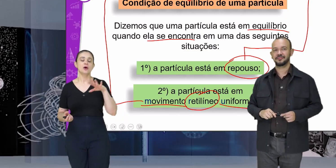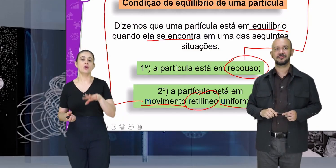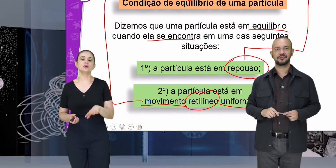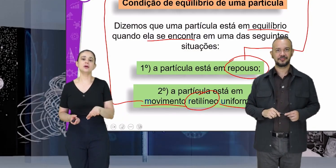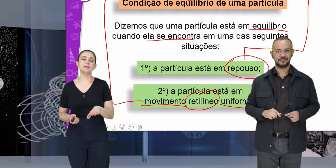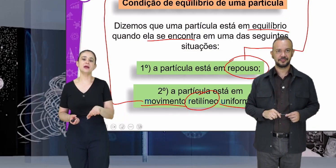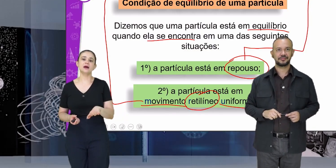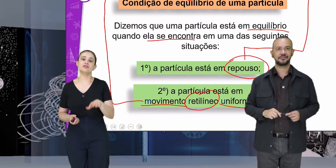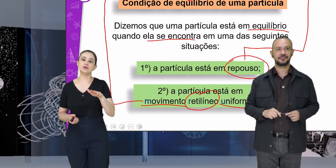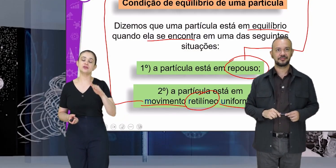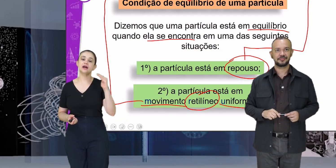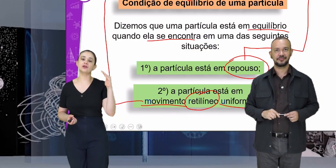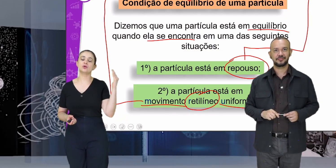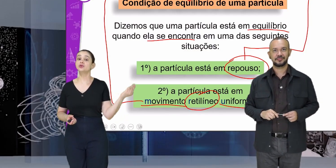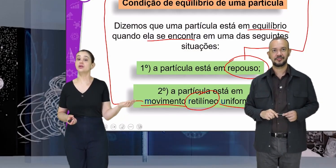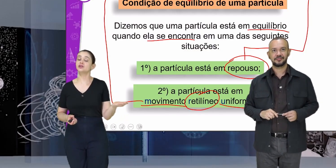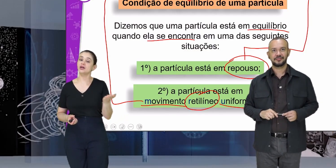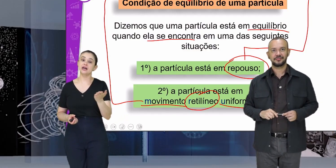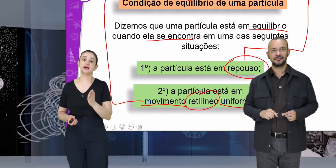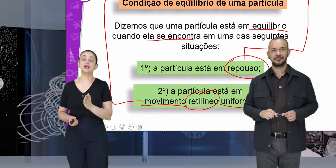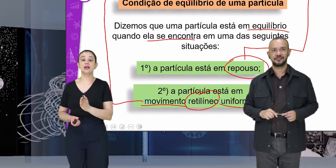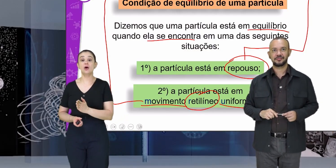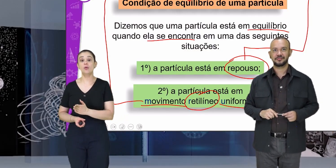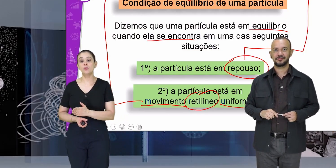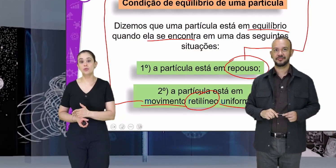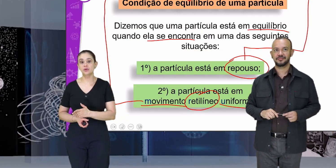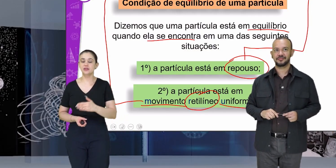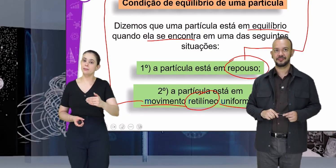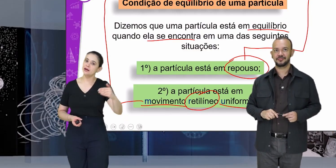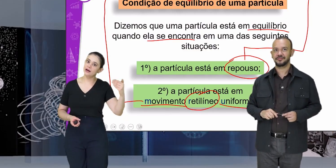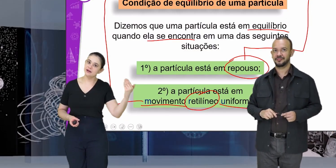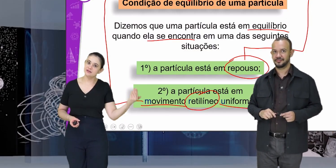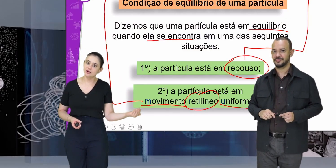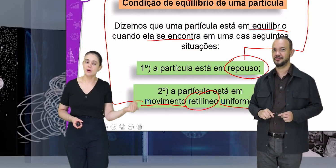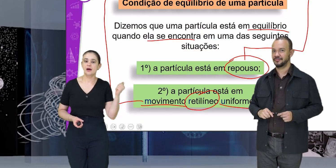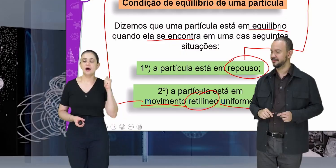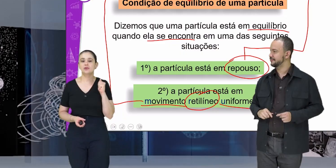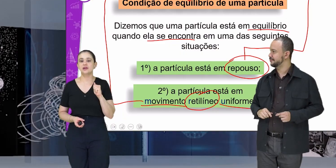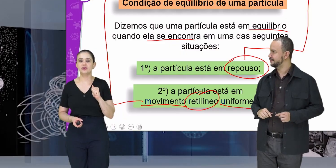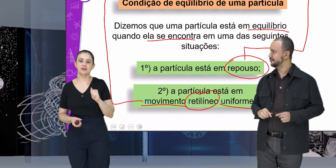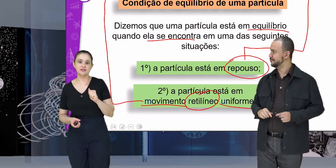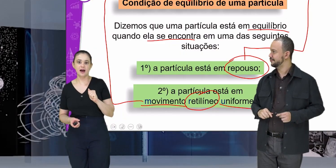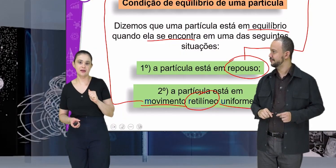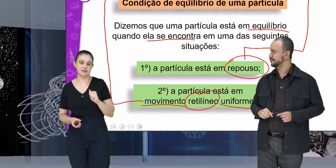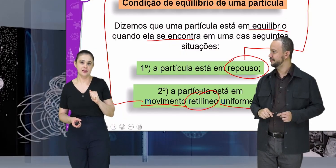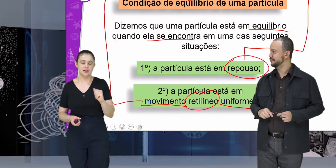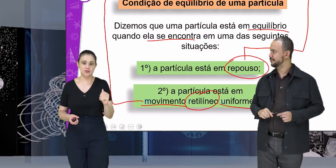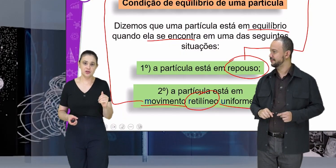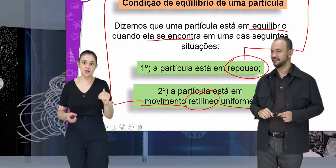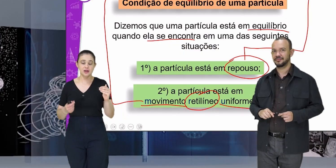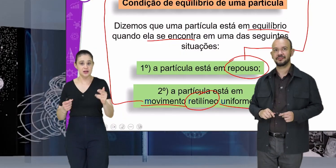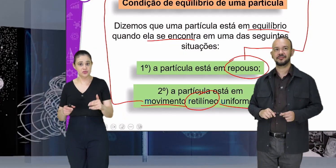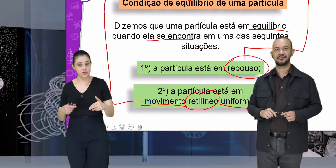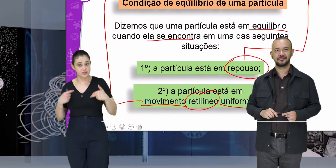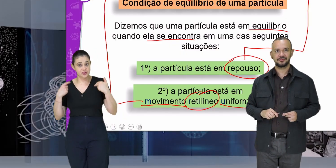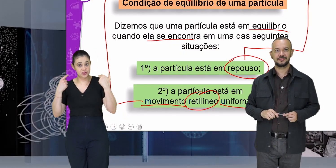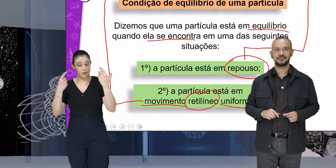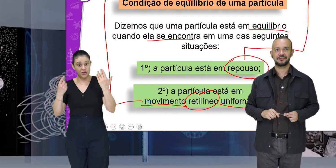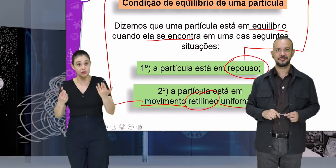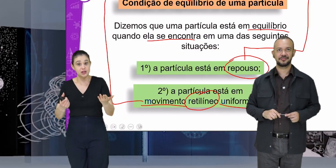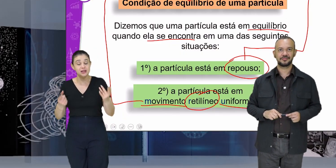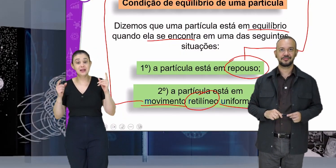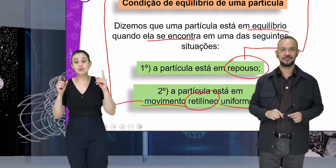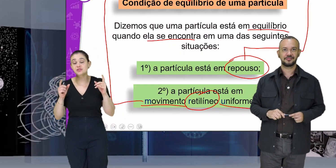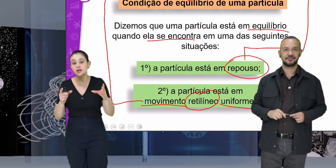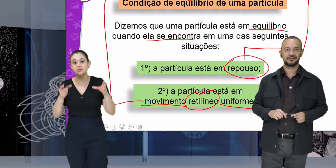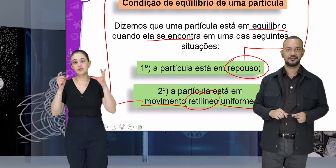tá? Ou também a velocidade constante, aquela que não muda também em relação aos referenciais. Isso indica que as forças que estão